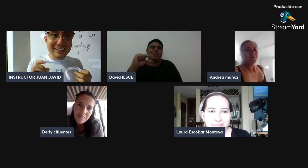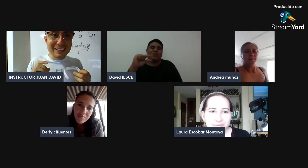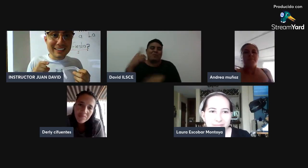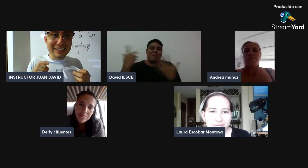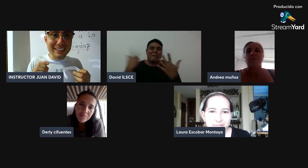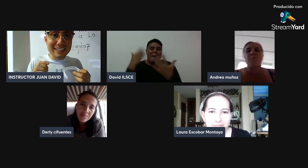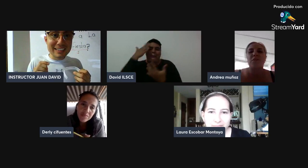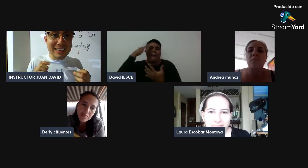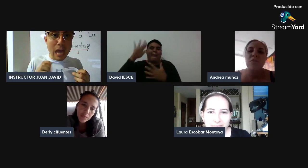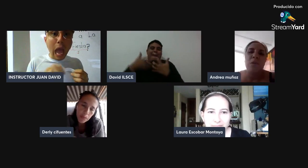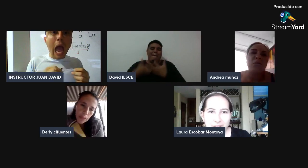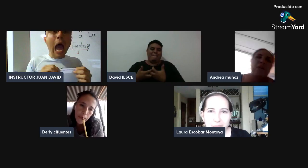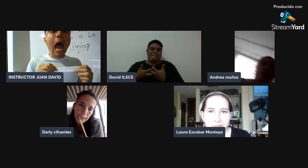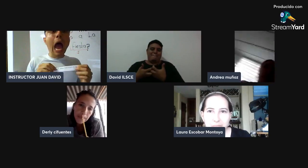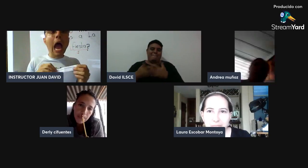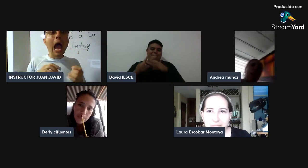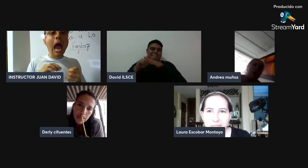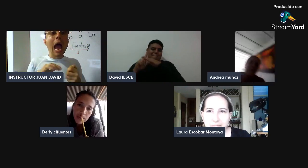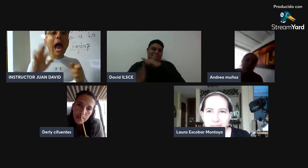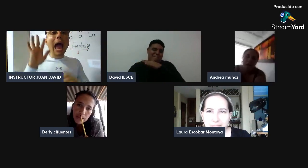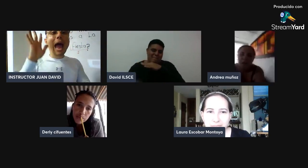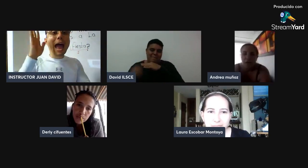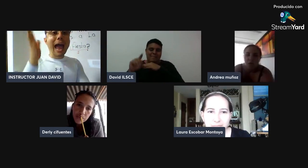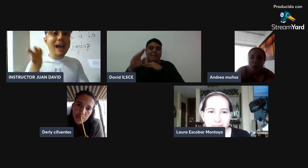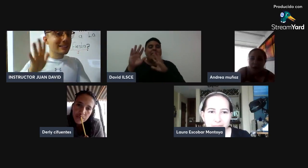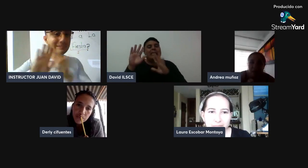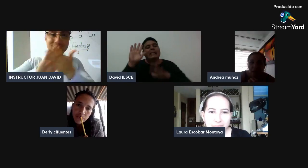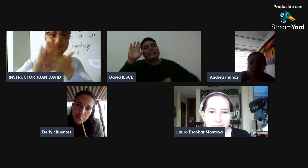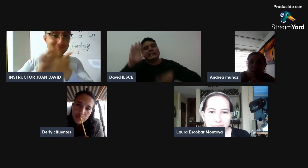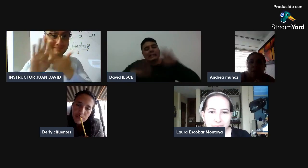pues yo más o menos mes de lo básico